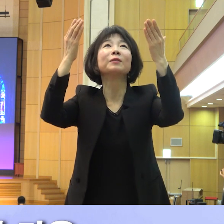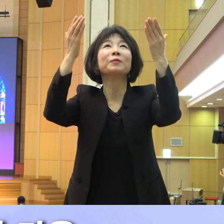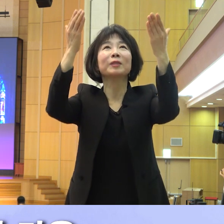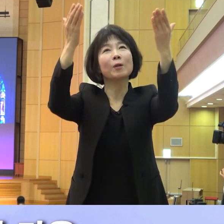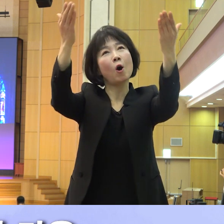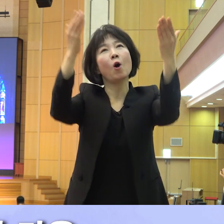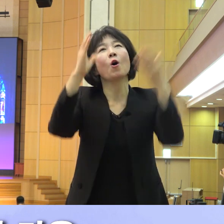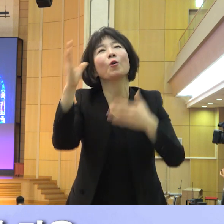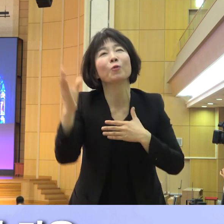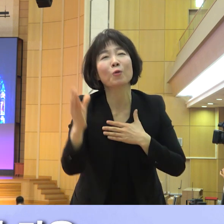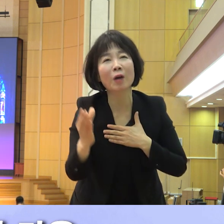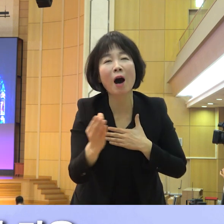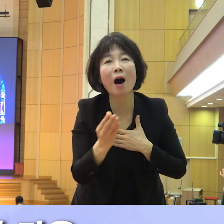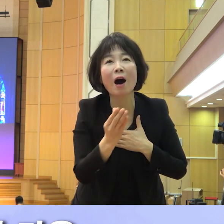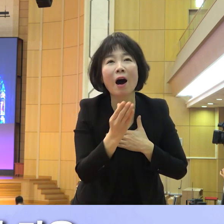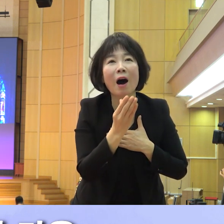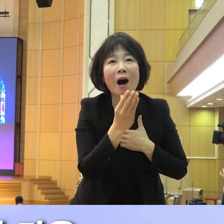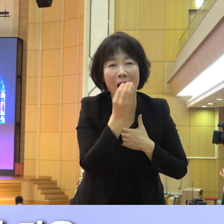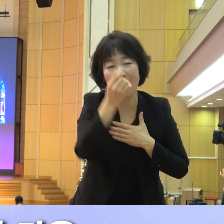드리는